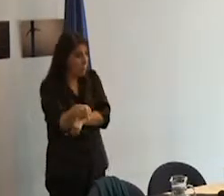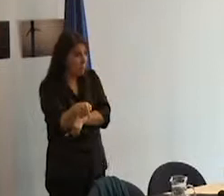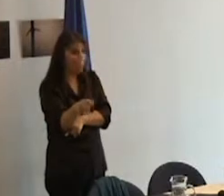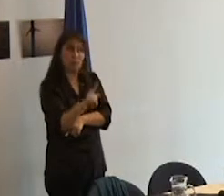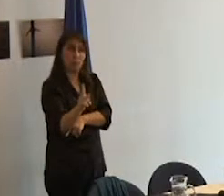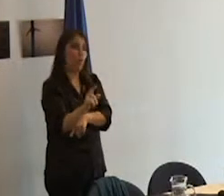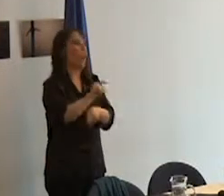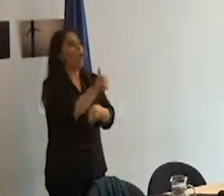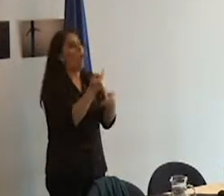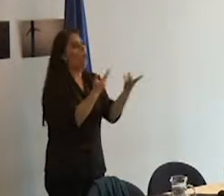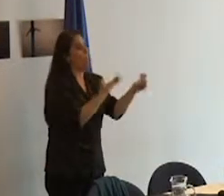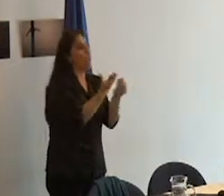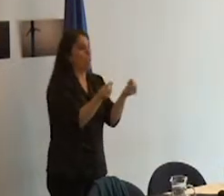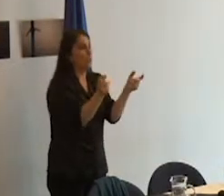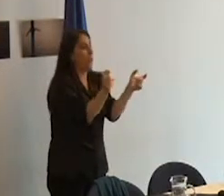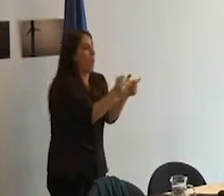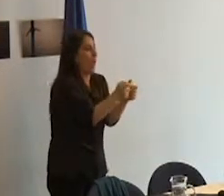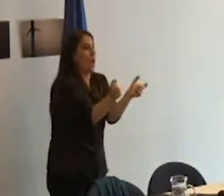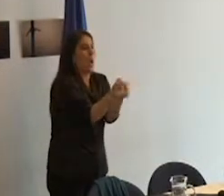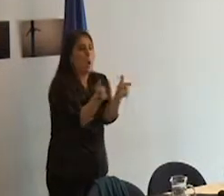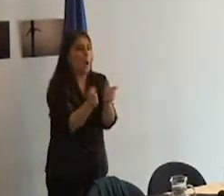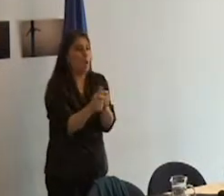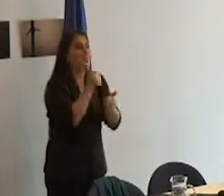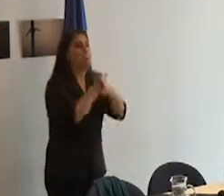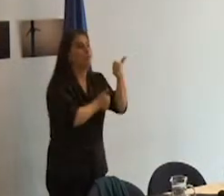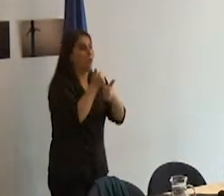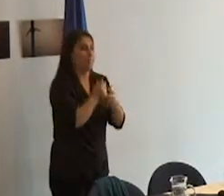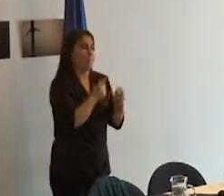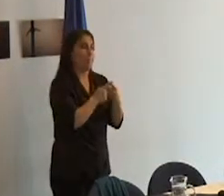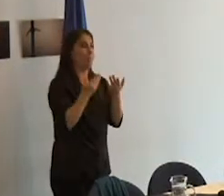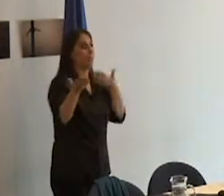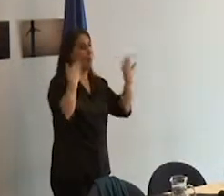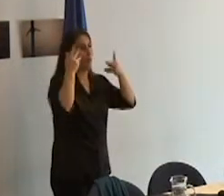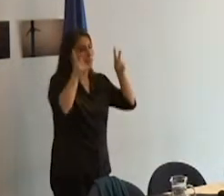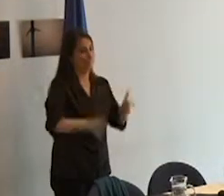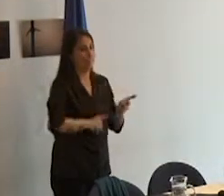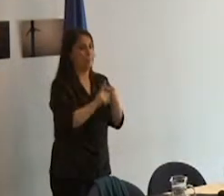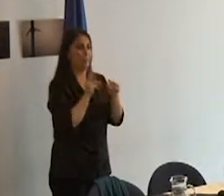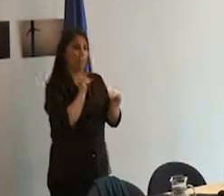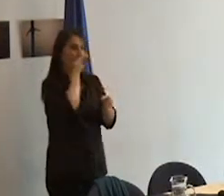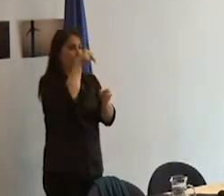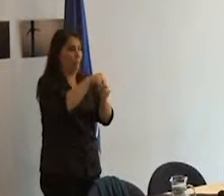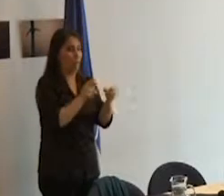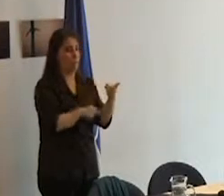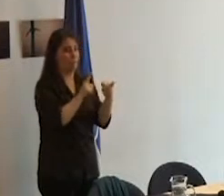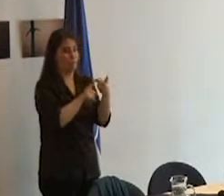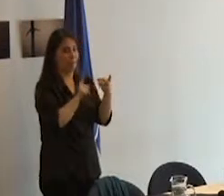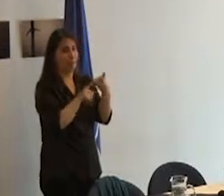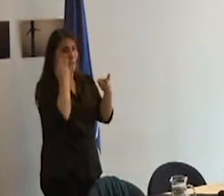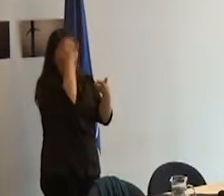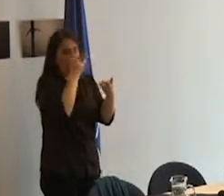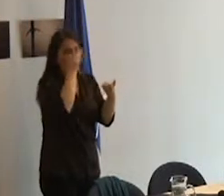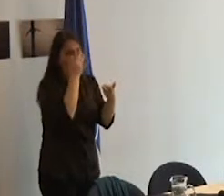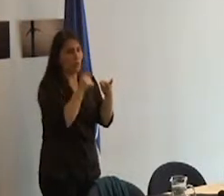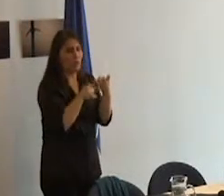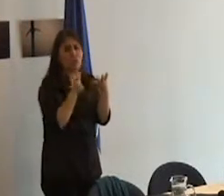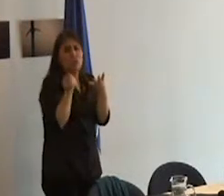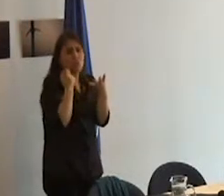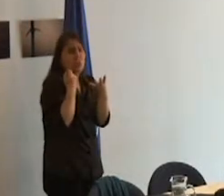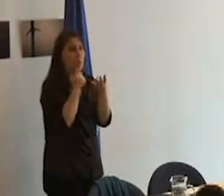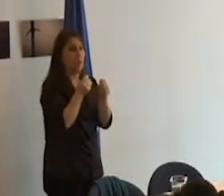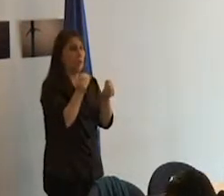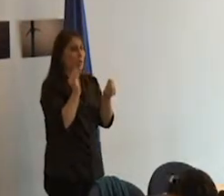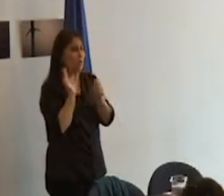otros también minoritarios, como los campesinos, los indígenas, los negros, los recientemente